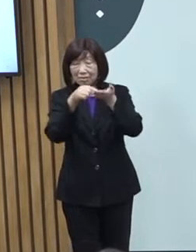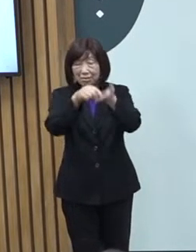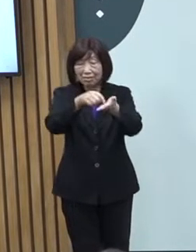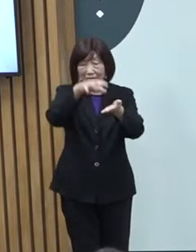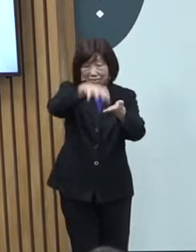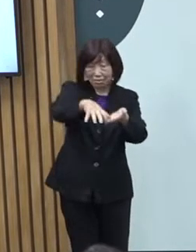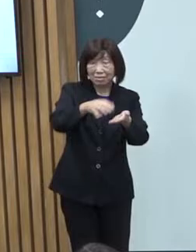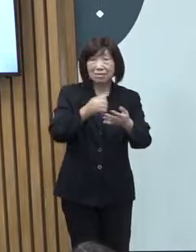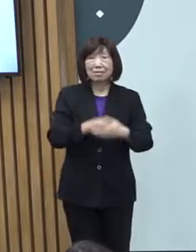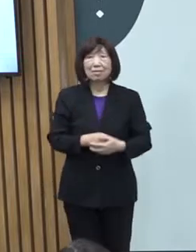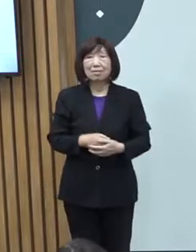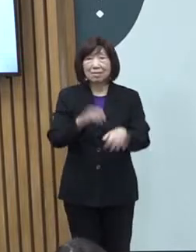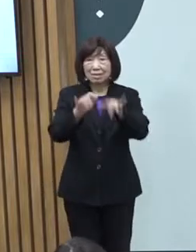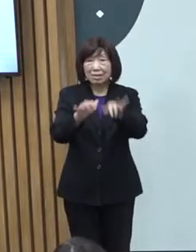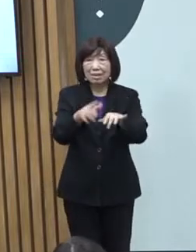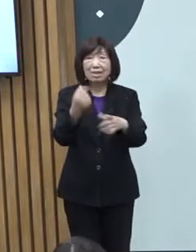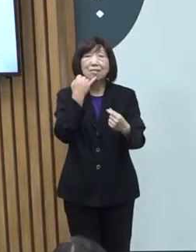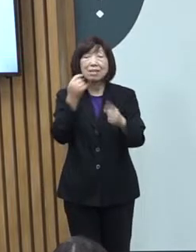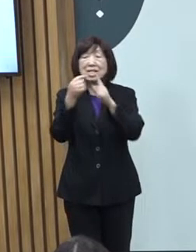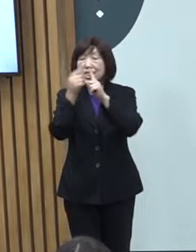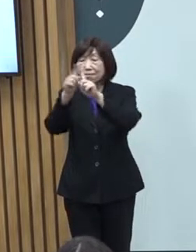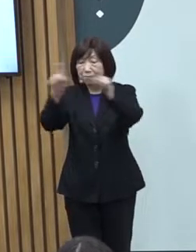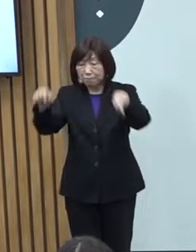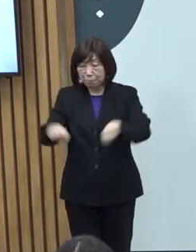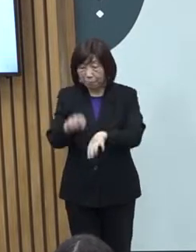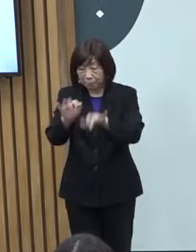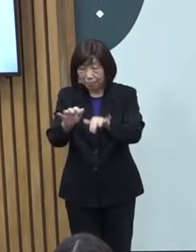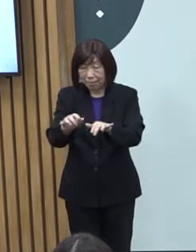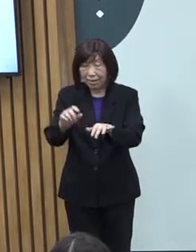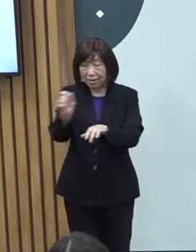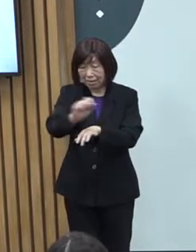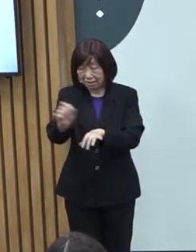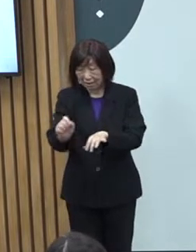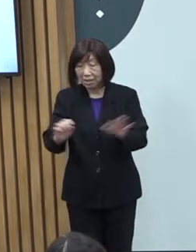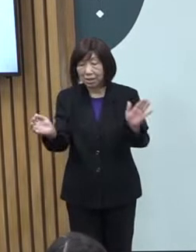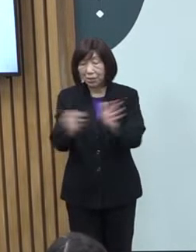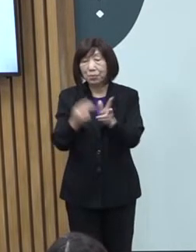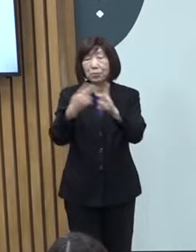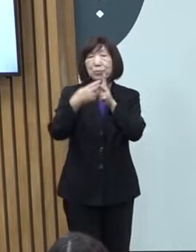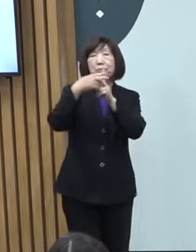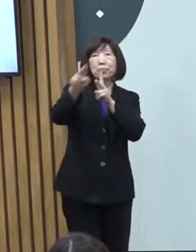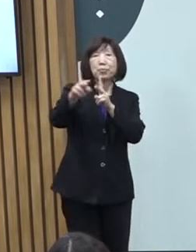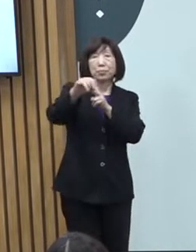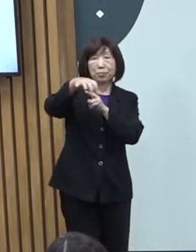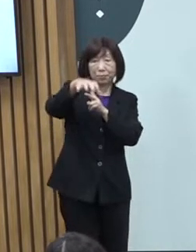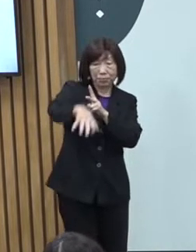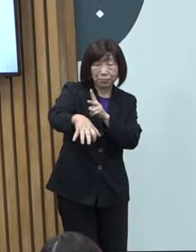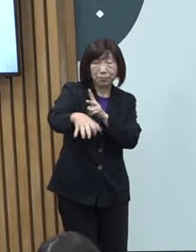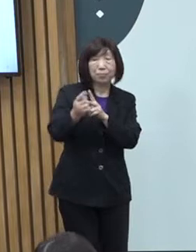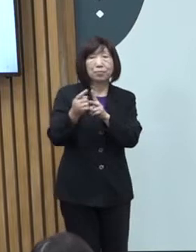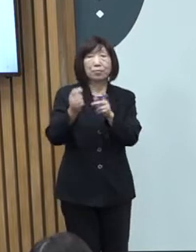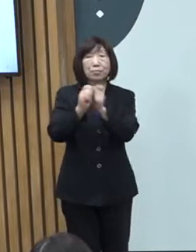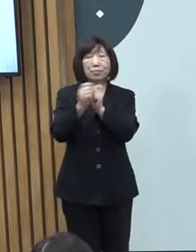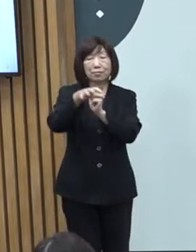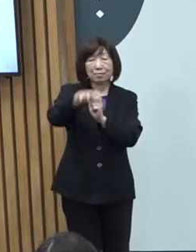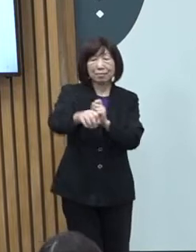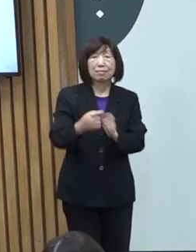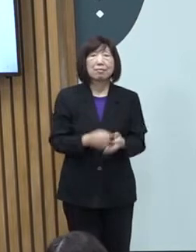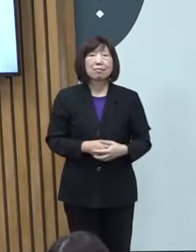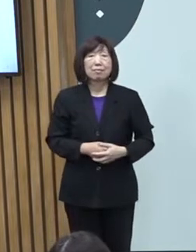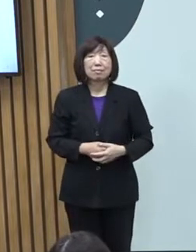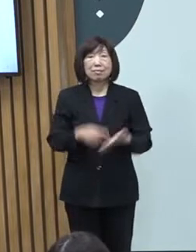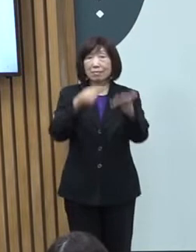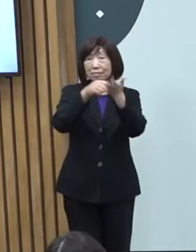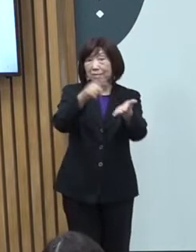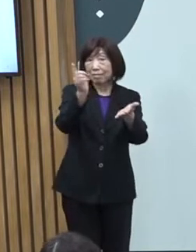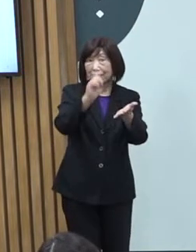以写那个书面申请书寄到车籍所在地的地方税稽征机关。那申请归户项目，一个是那